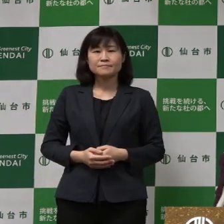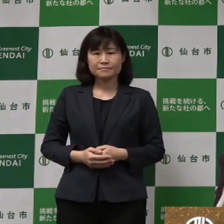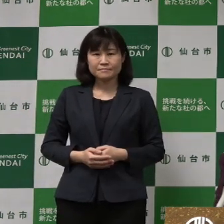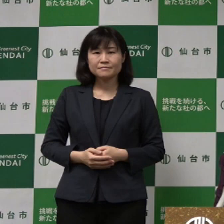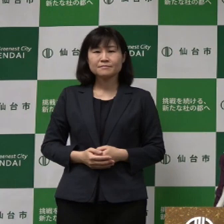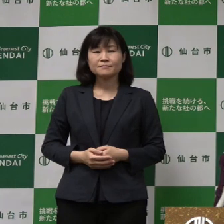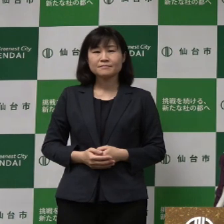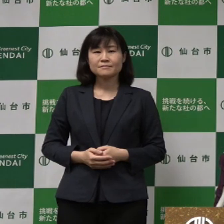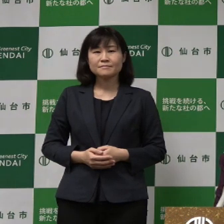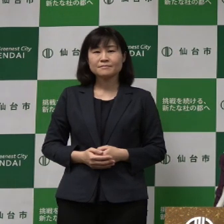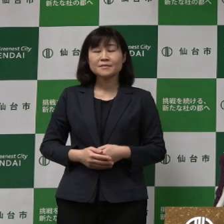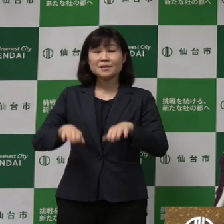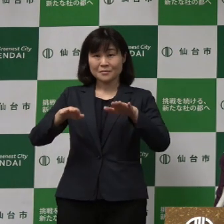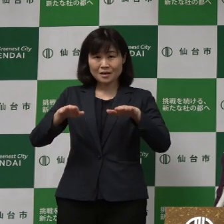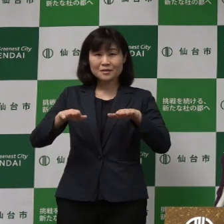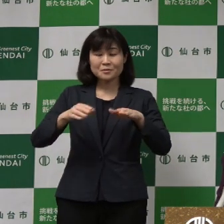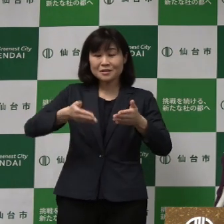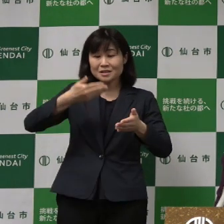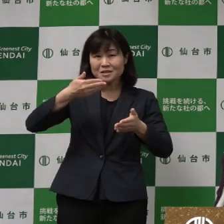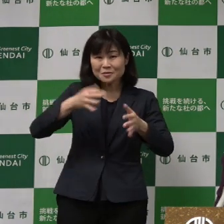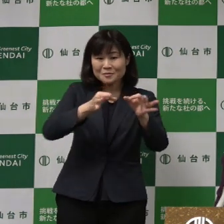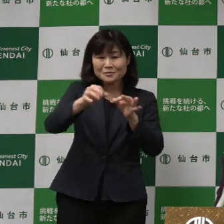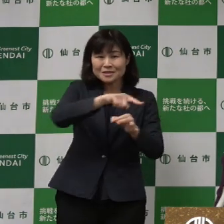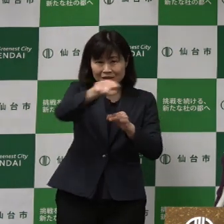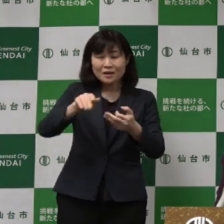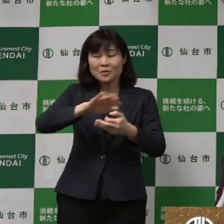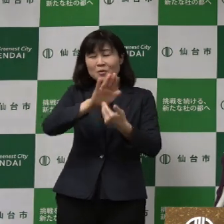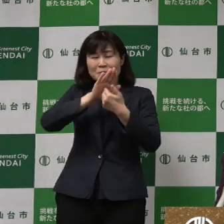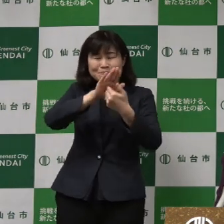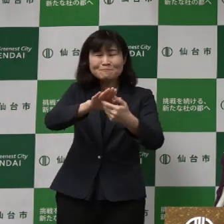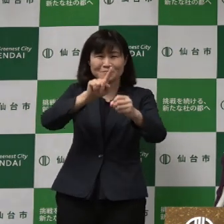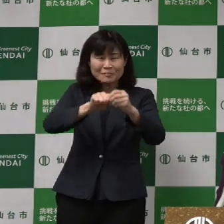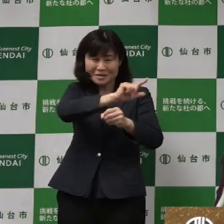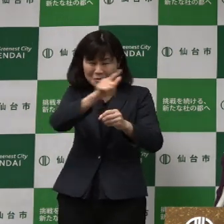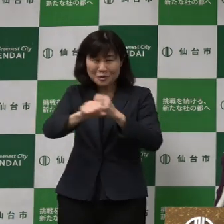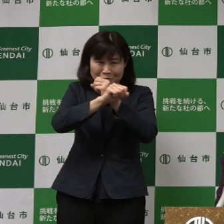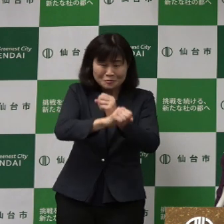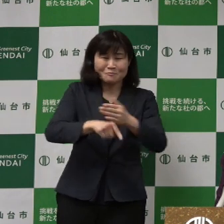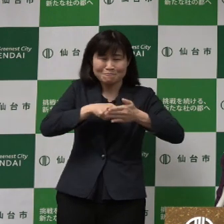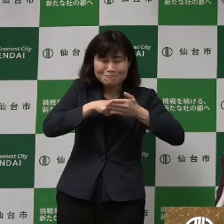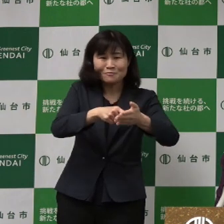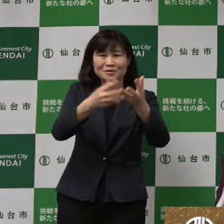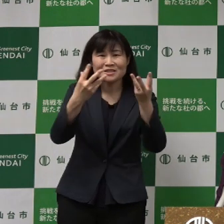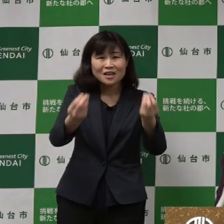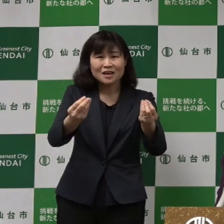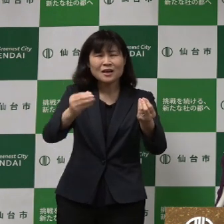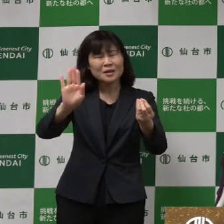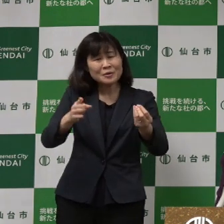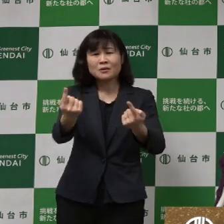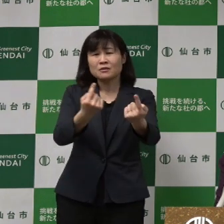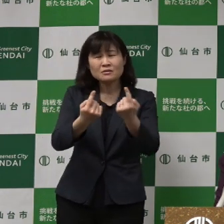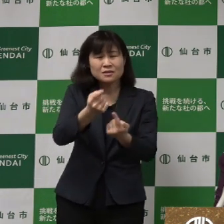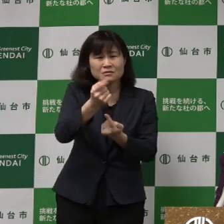を設けてですね、認証を取ったという店の方々には本当に大変だなというのを実感